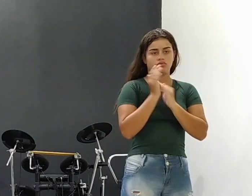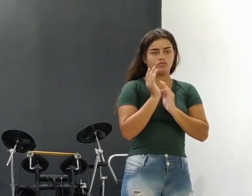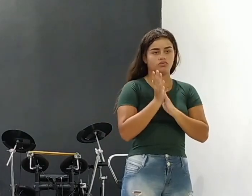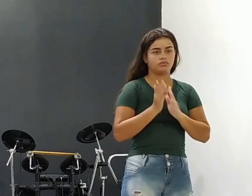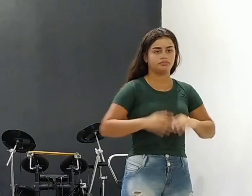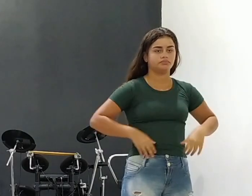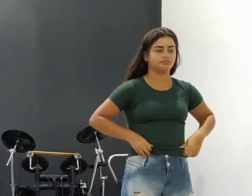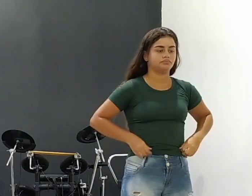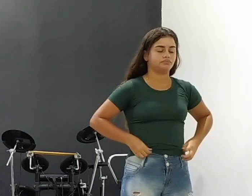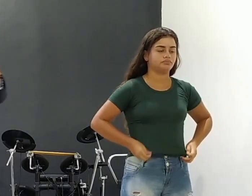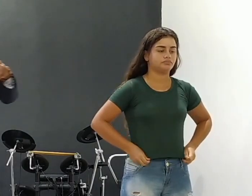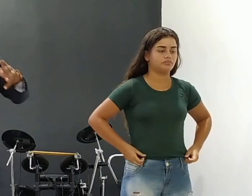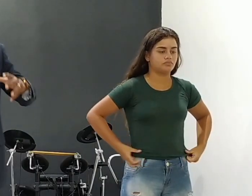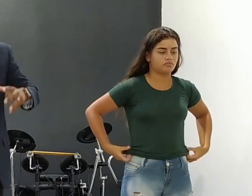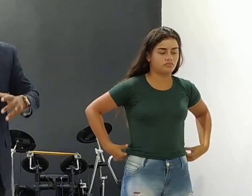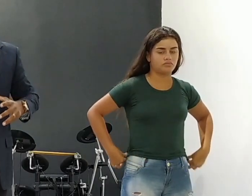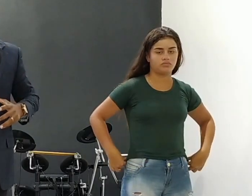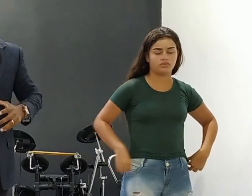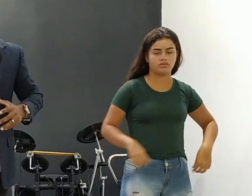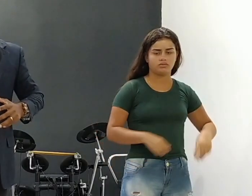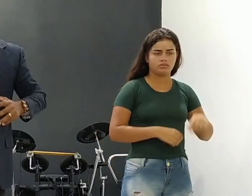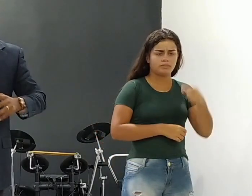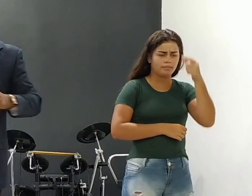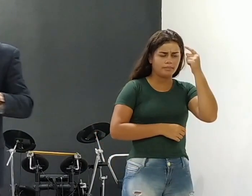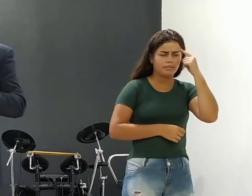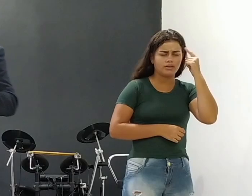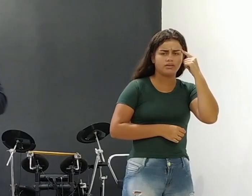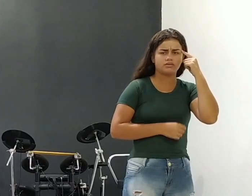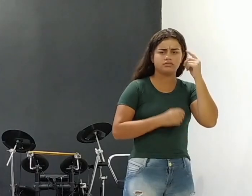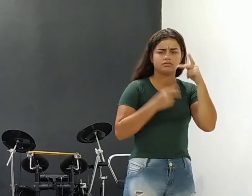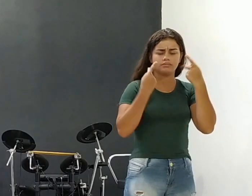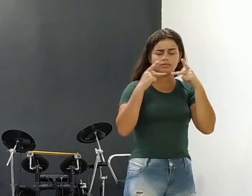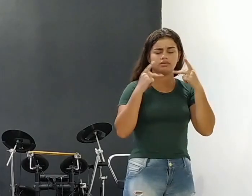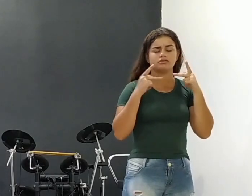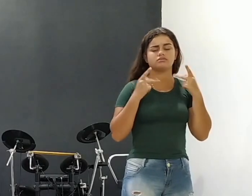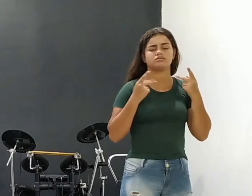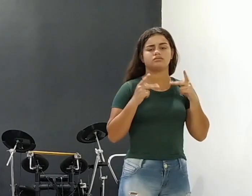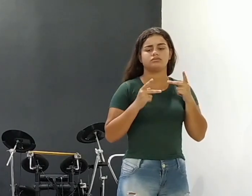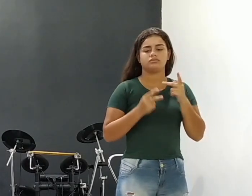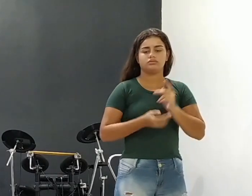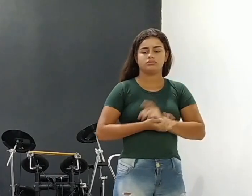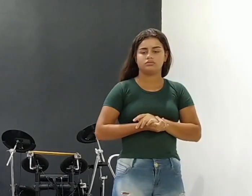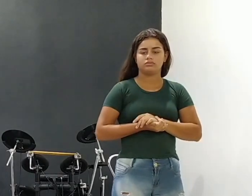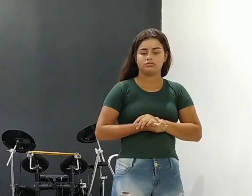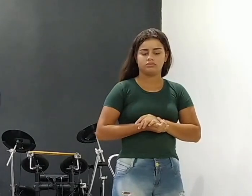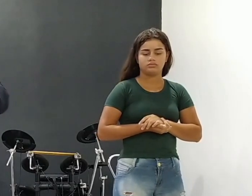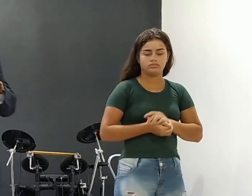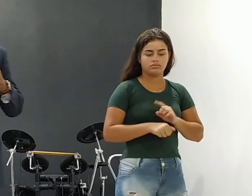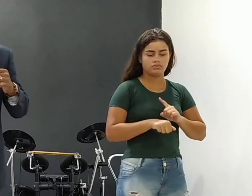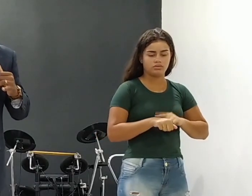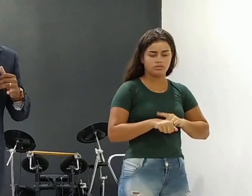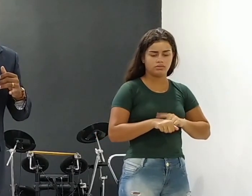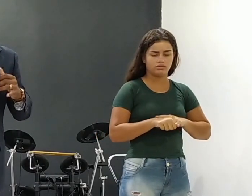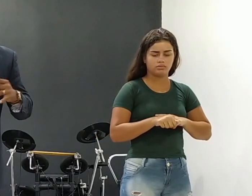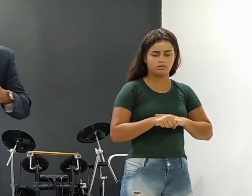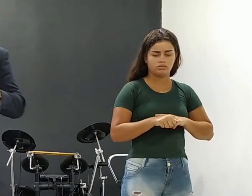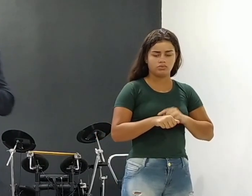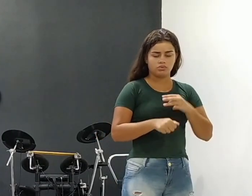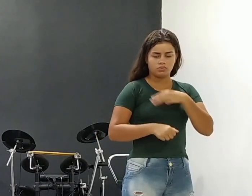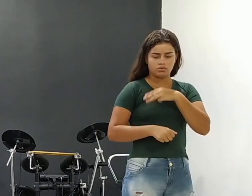você medite nesta palavra. Eu peço que você, durante esse tempo do nosso Ministério de